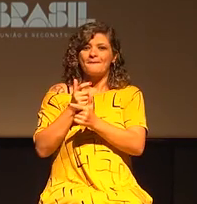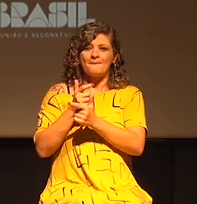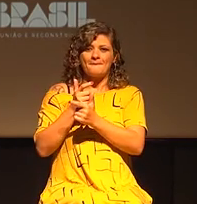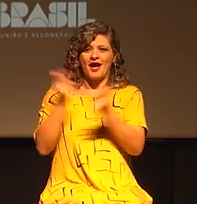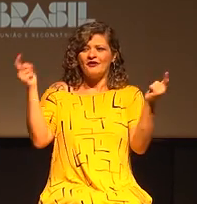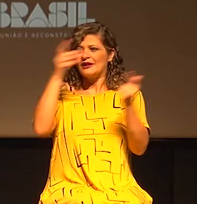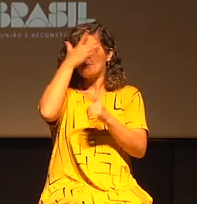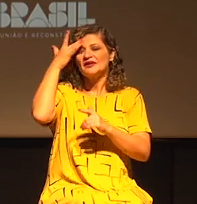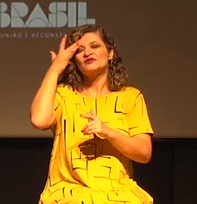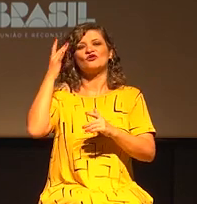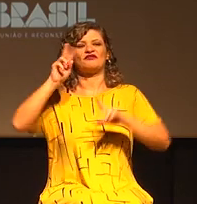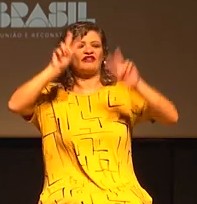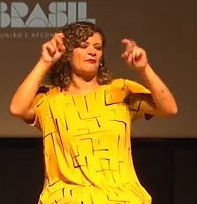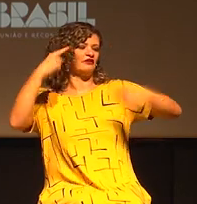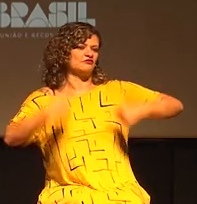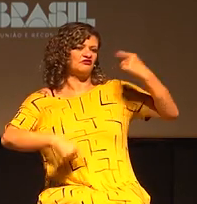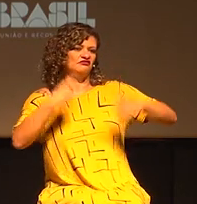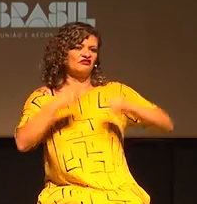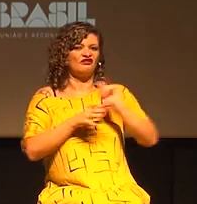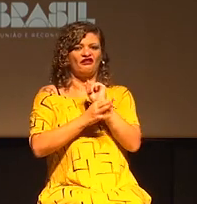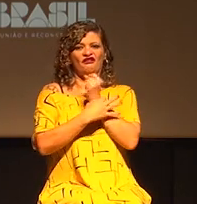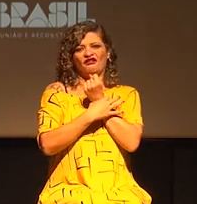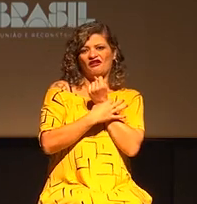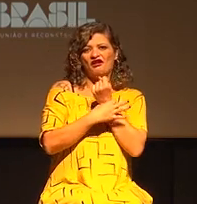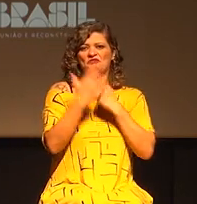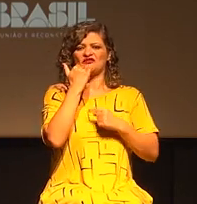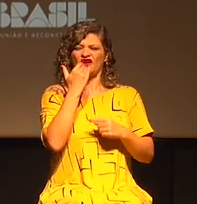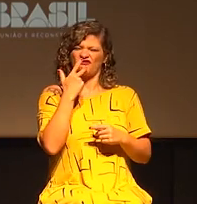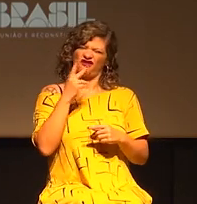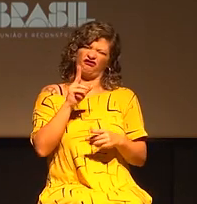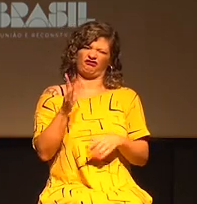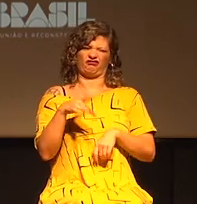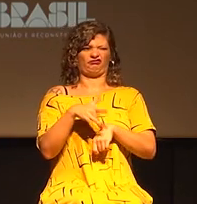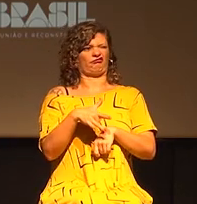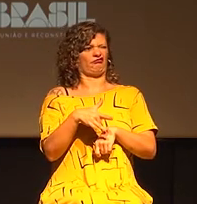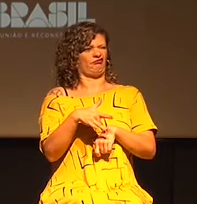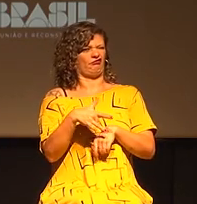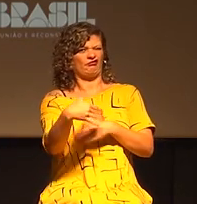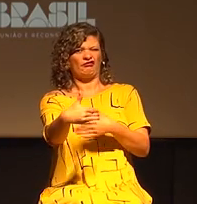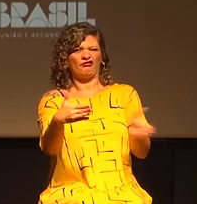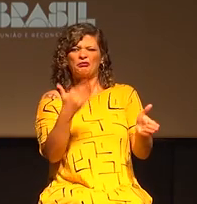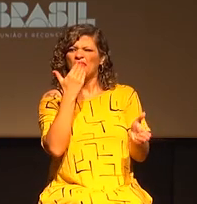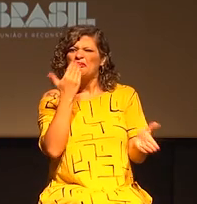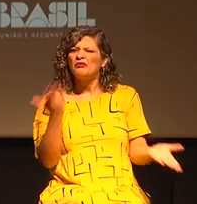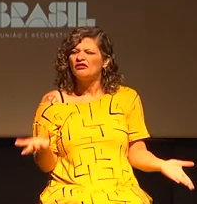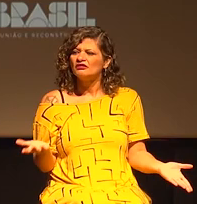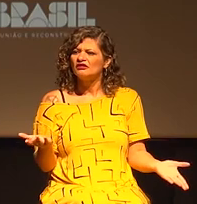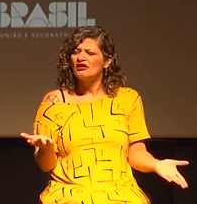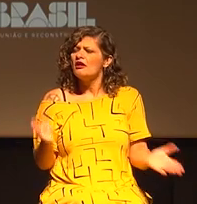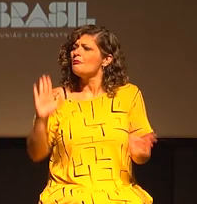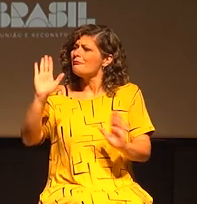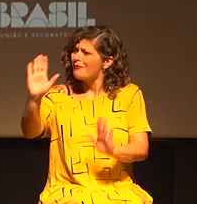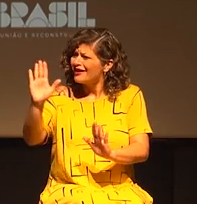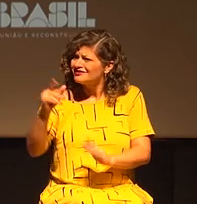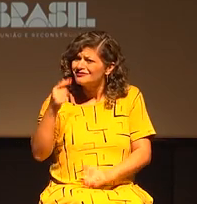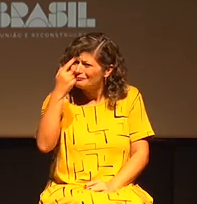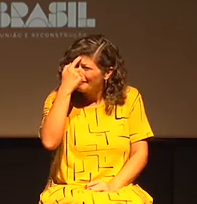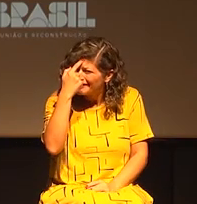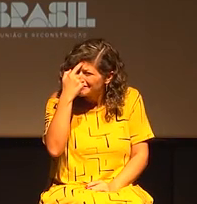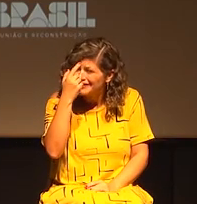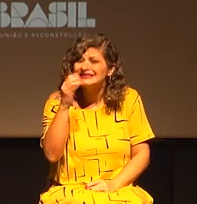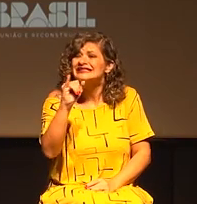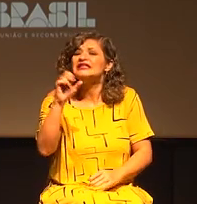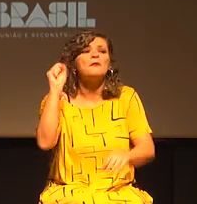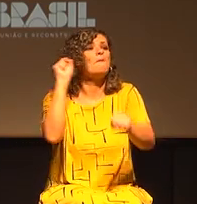torce o nariz né tipo ah cesta básica mas imag pensa em parar de entregar a cesta básica